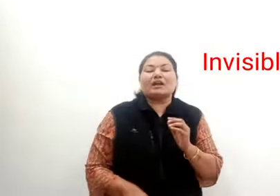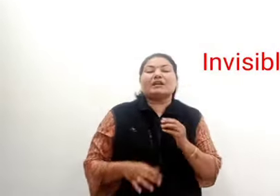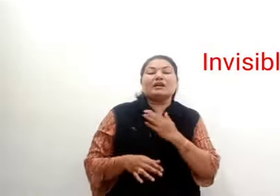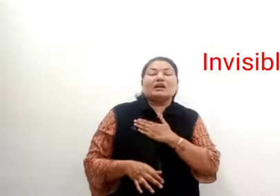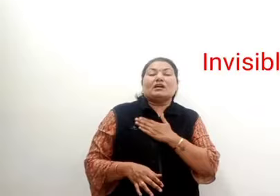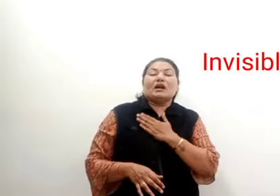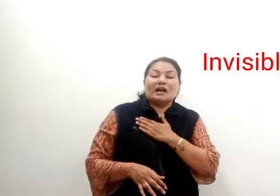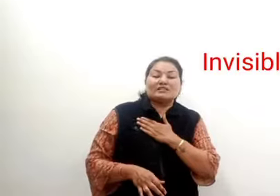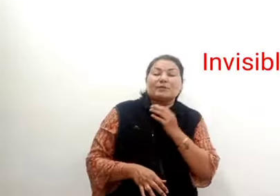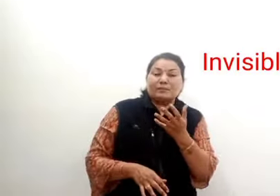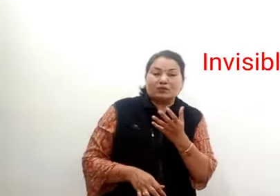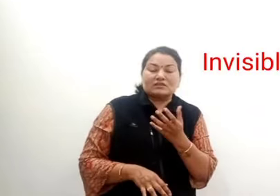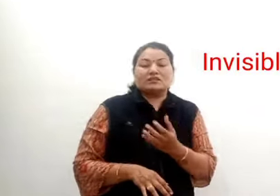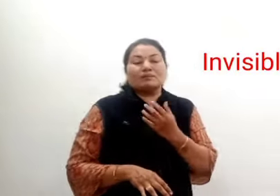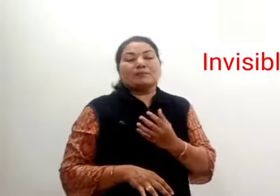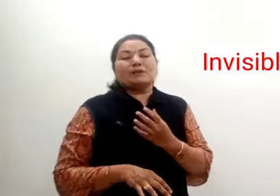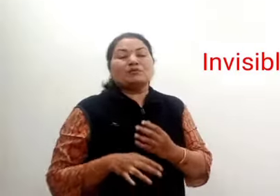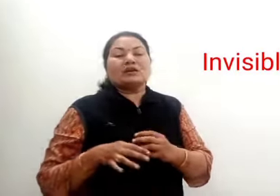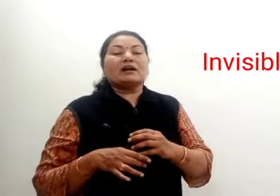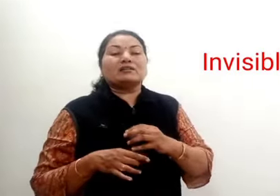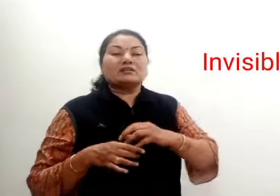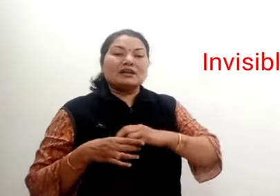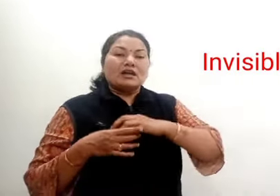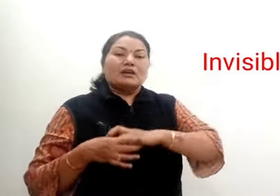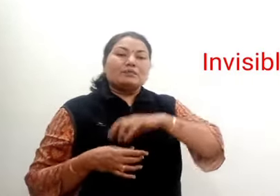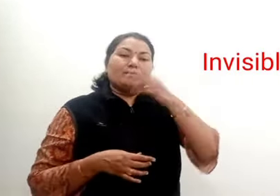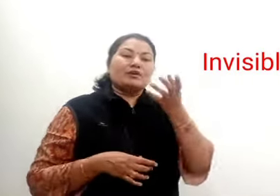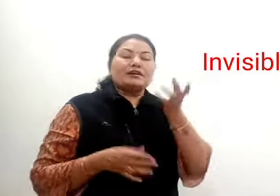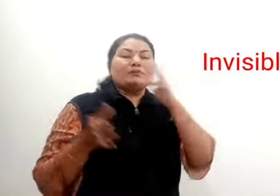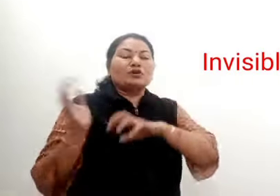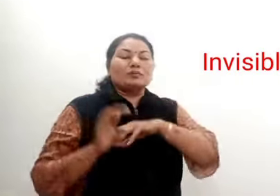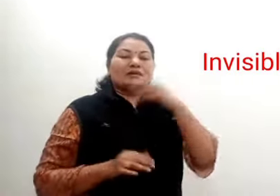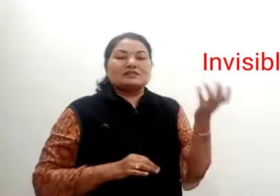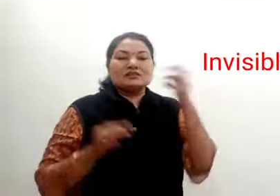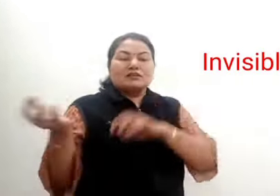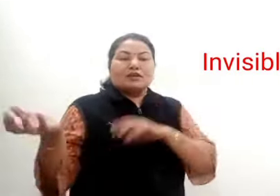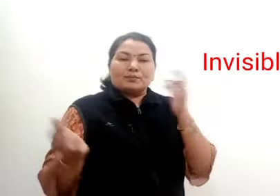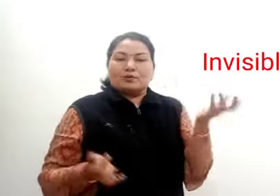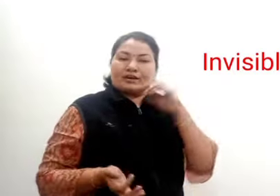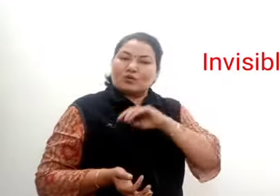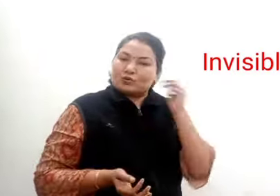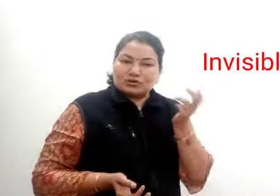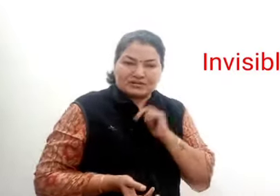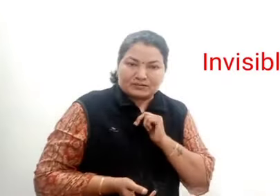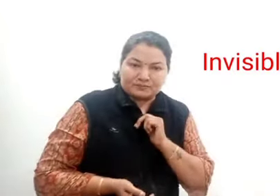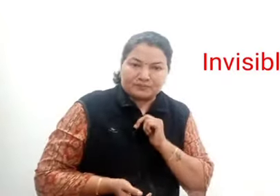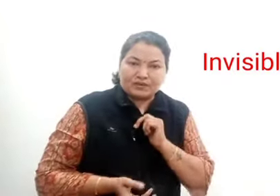आणि हार्टचं पंपिंग होत असतं, आणि पंपिंग मधून काय करतं ते इम्प्युअर आणि प्युअर ब्लडचं इनपुट आणि आउटपुट होत असतं. It is